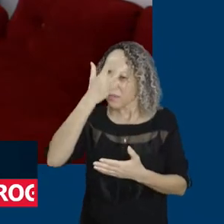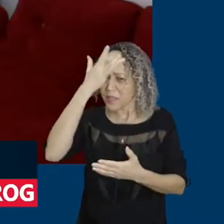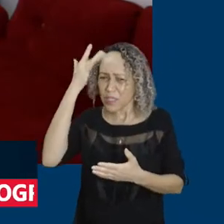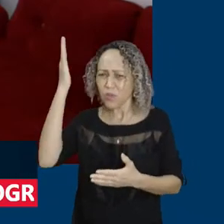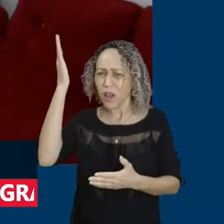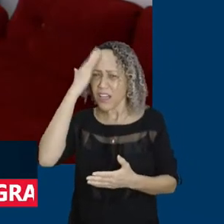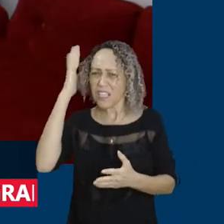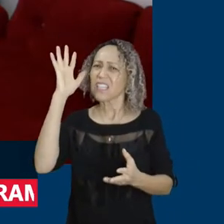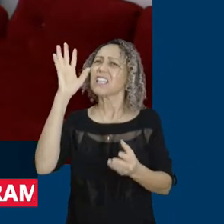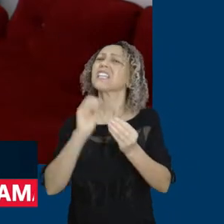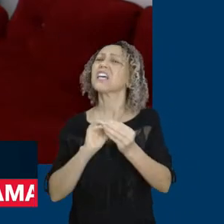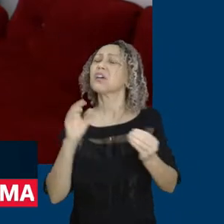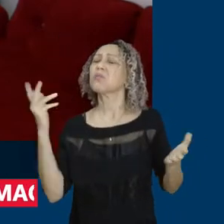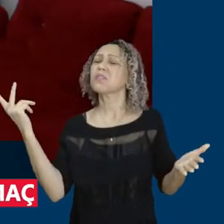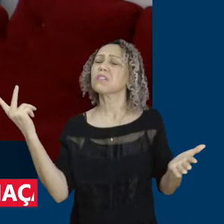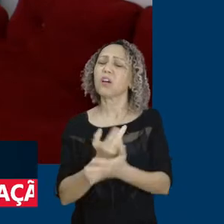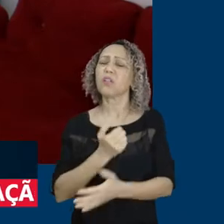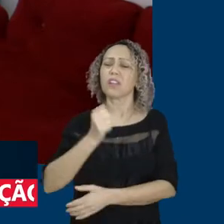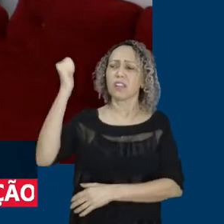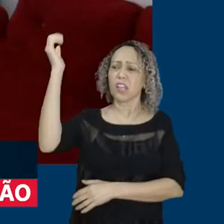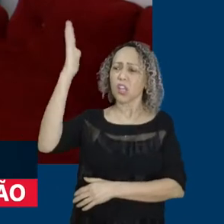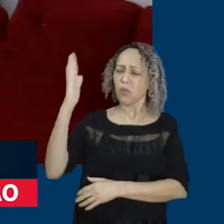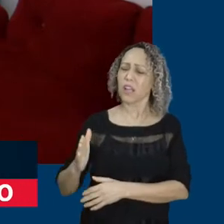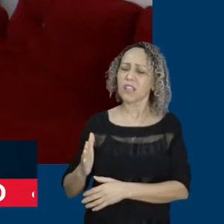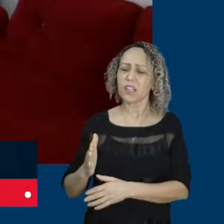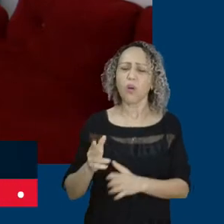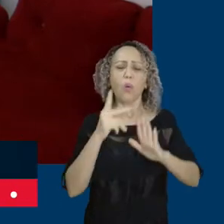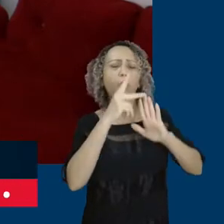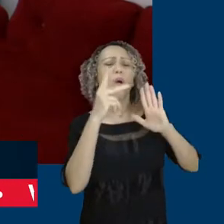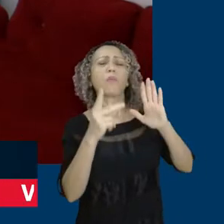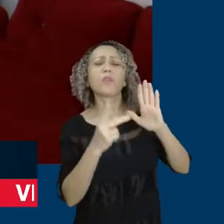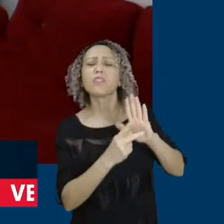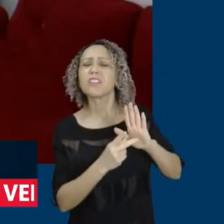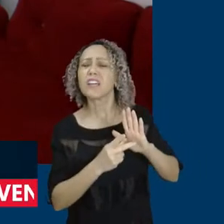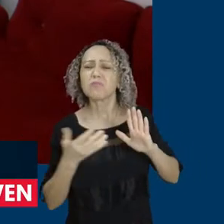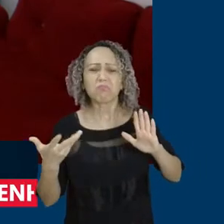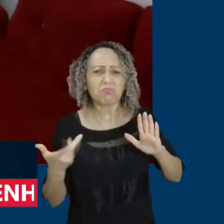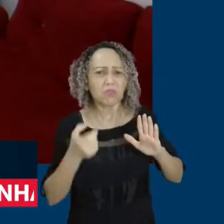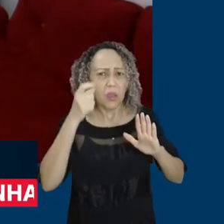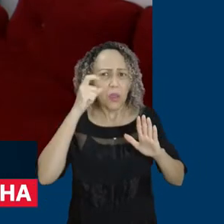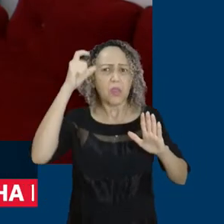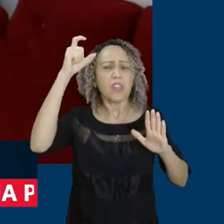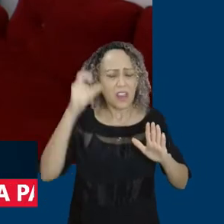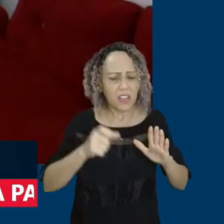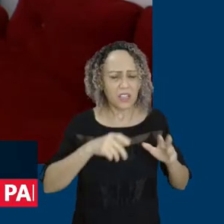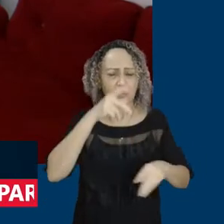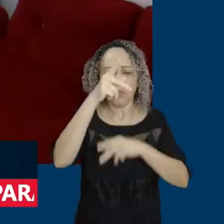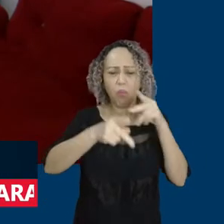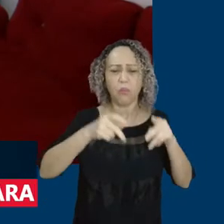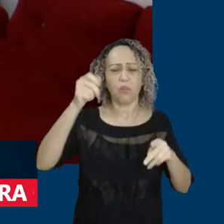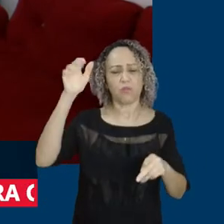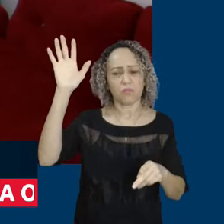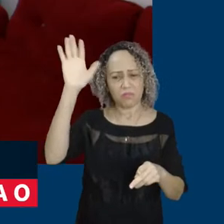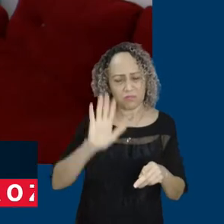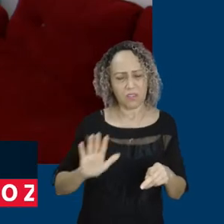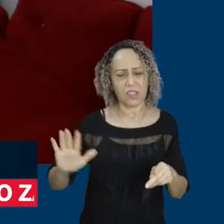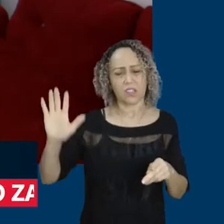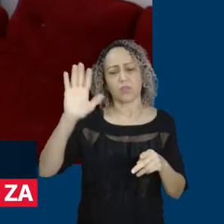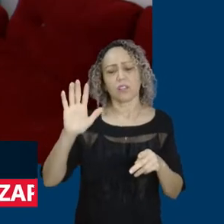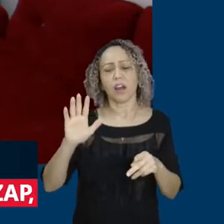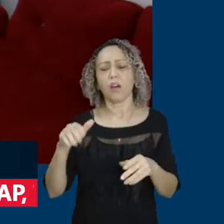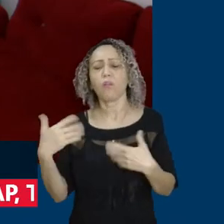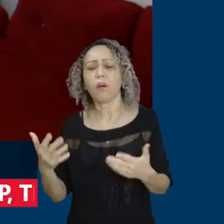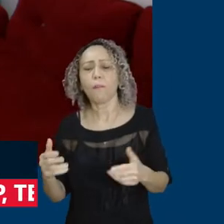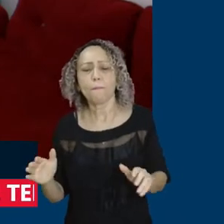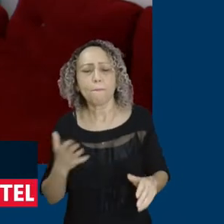qual projeto que é interessante para o Brasil, que é de interesse nacional nessa luta aí por melhores condições de trabalho e